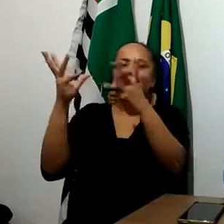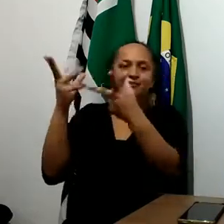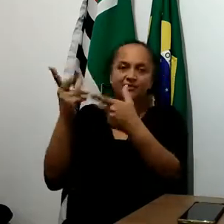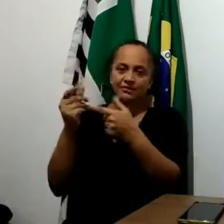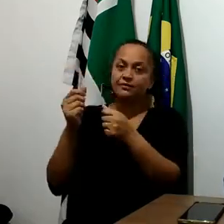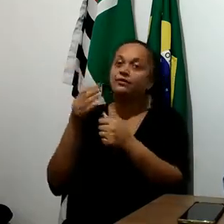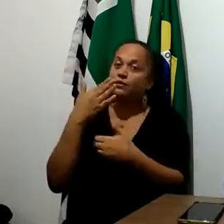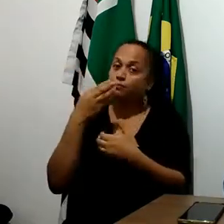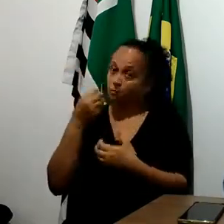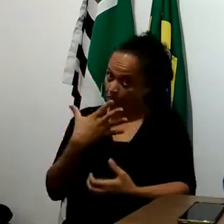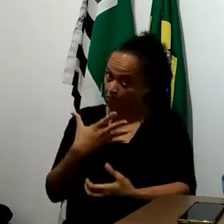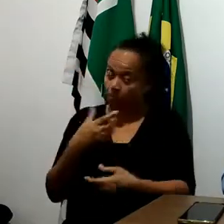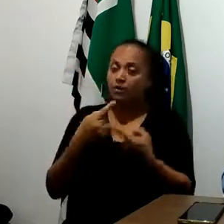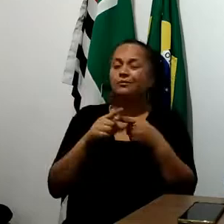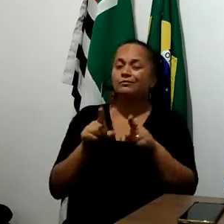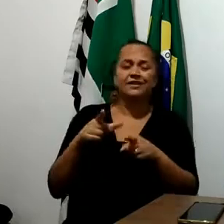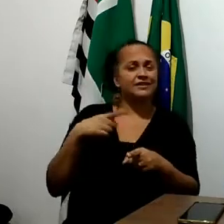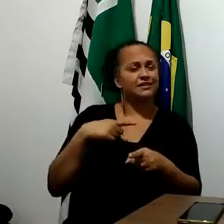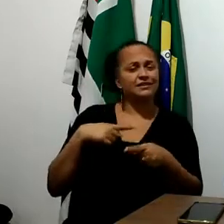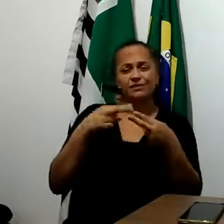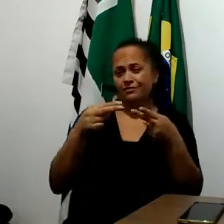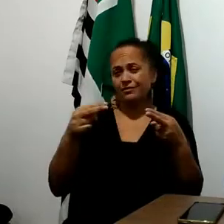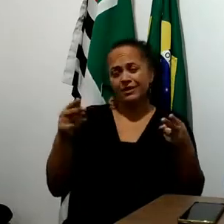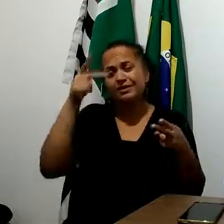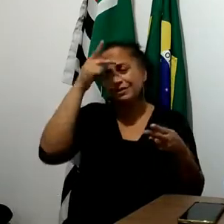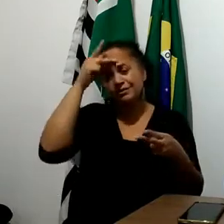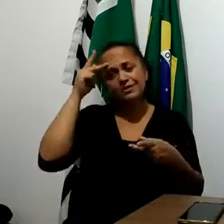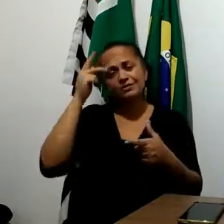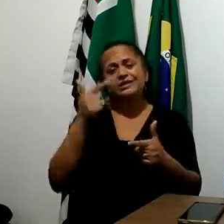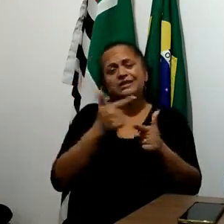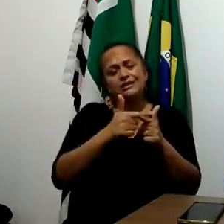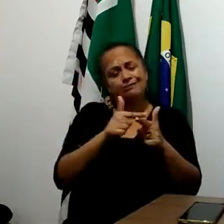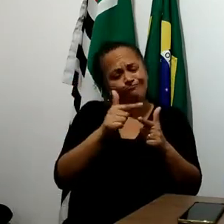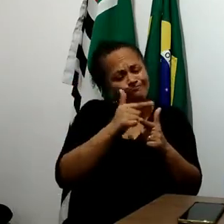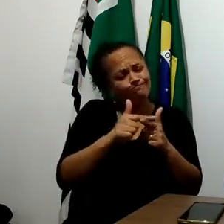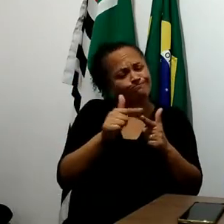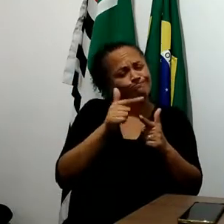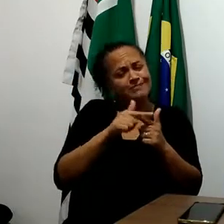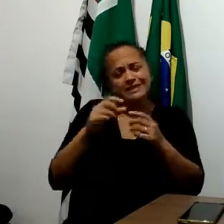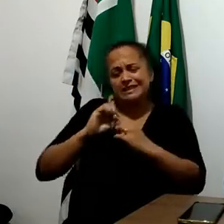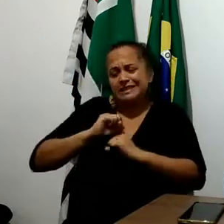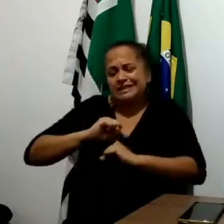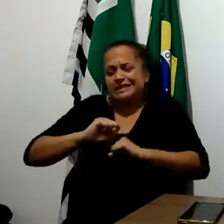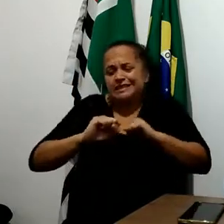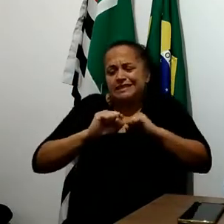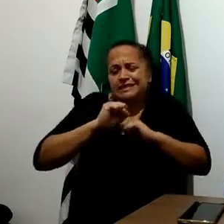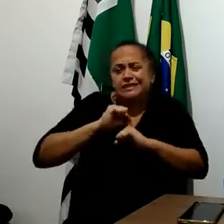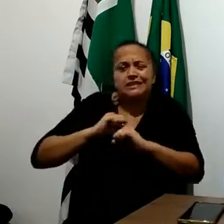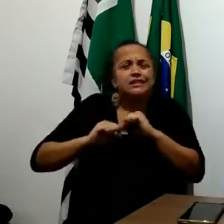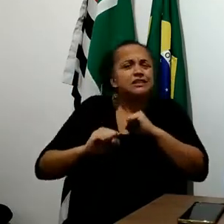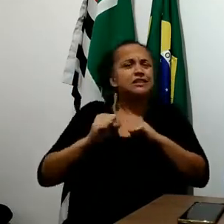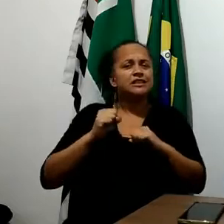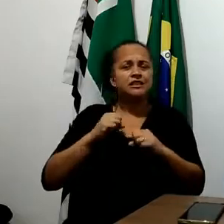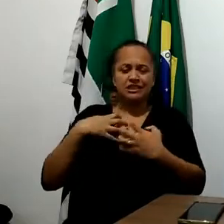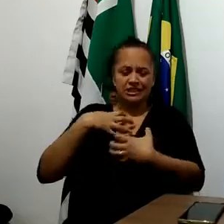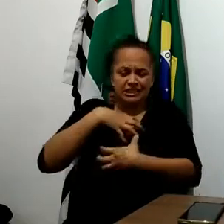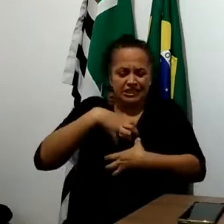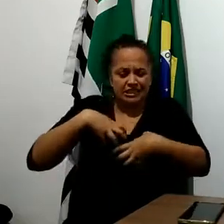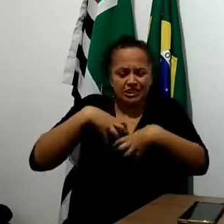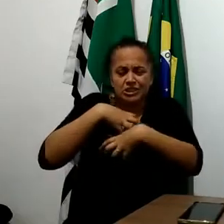vivendo um momento de angústia, um momento de preocupação, um momento de ansiedade,